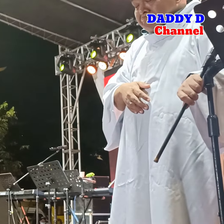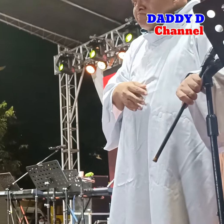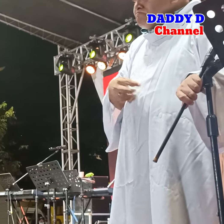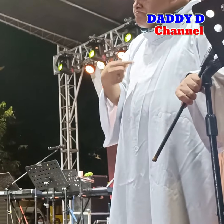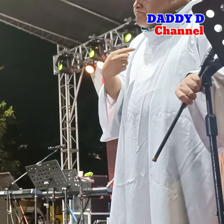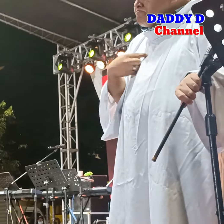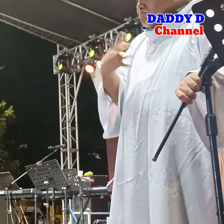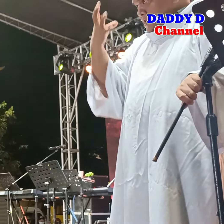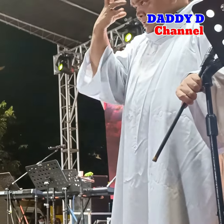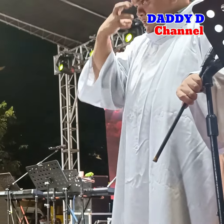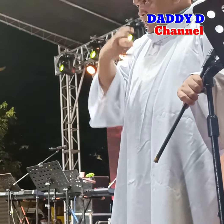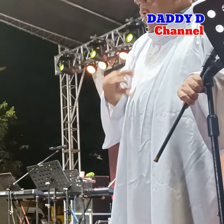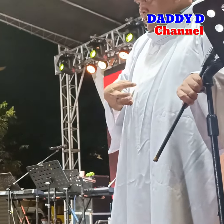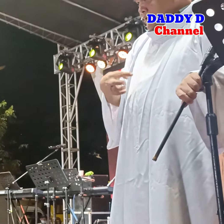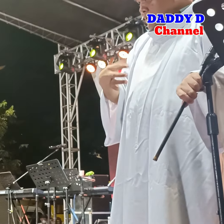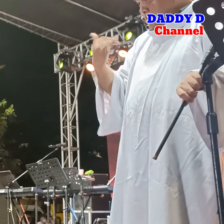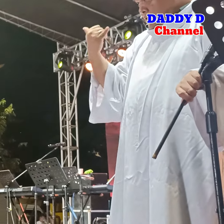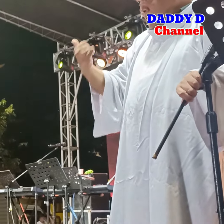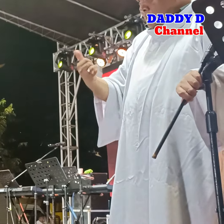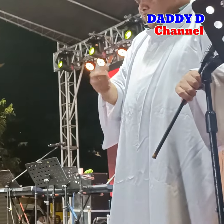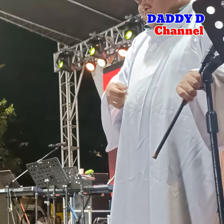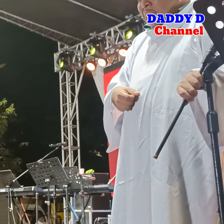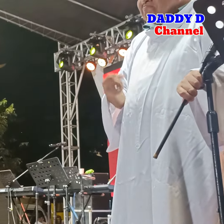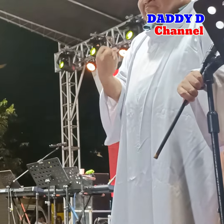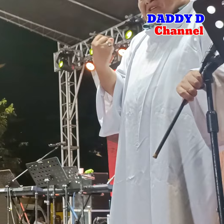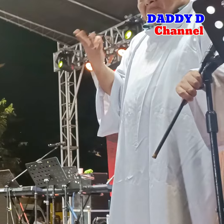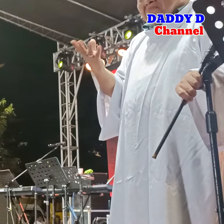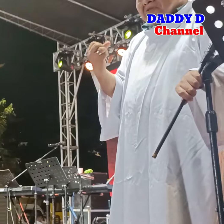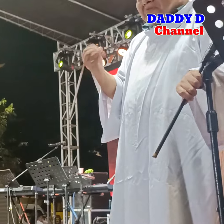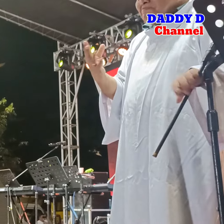Meron bang nagagalit sa presidenteng to?